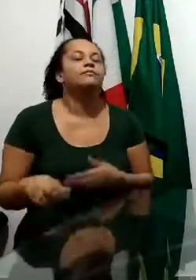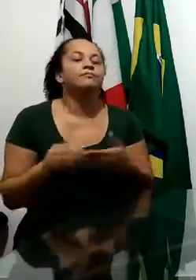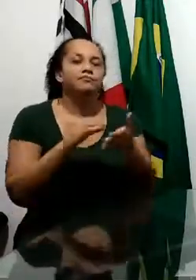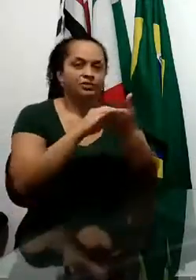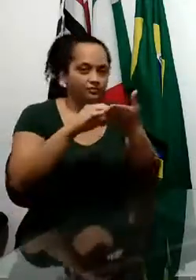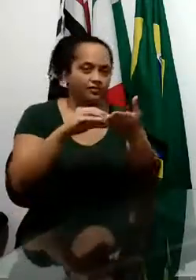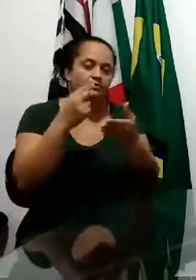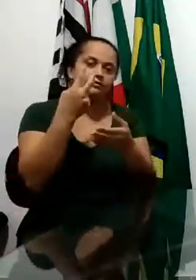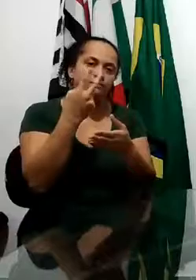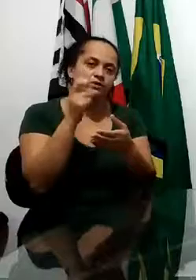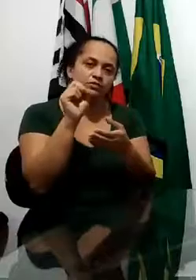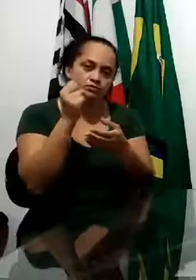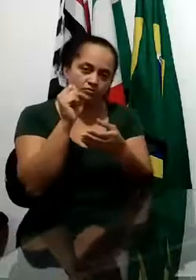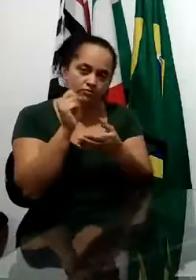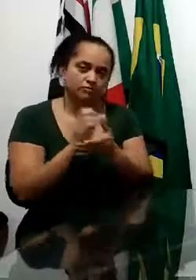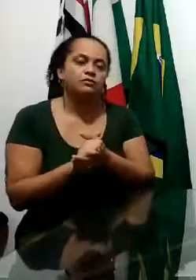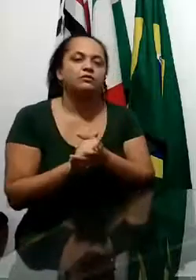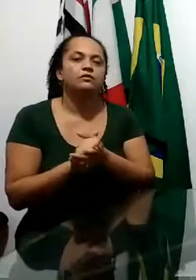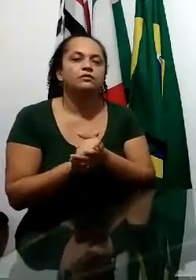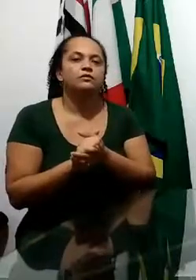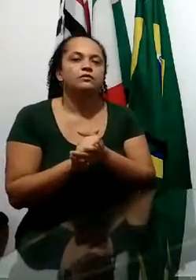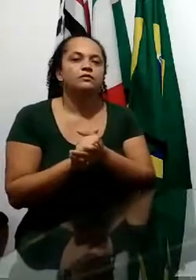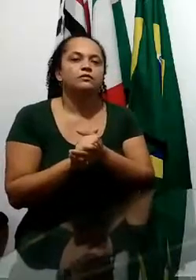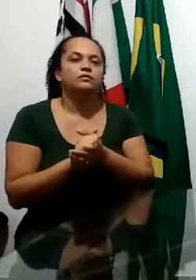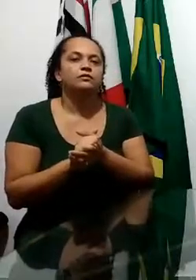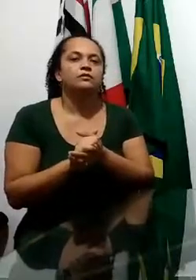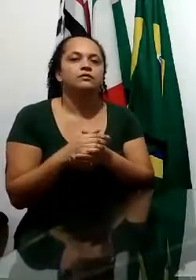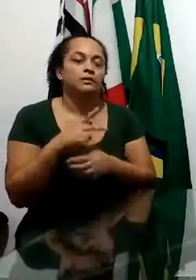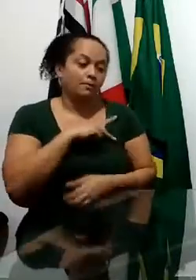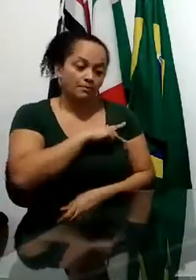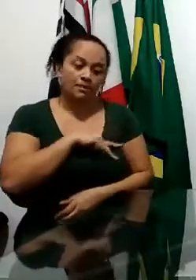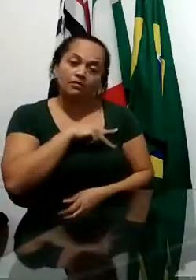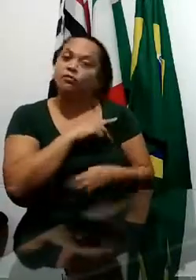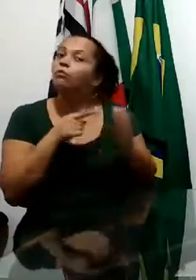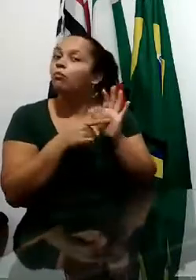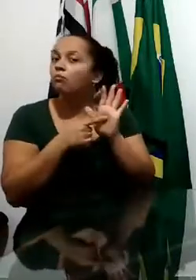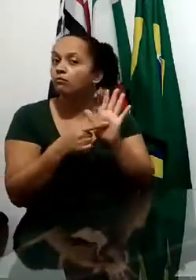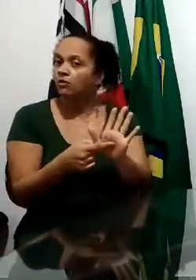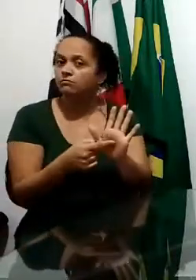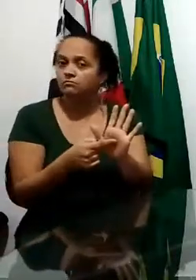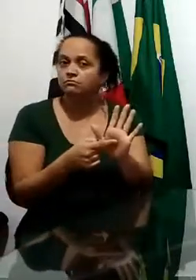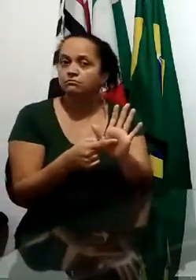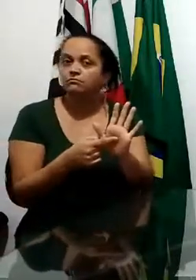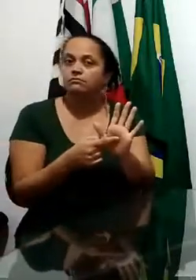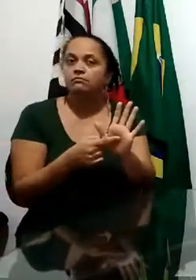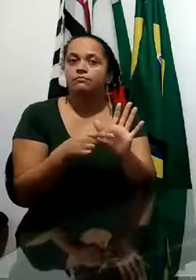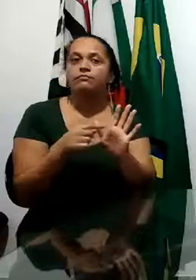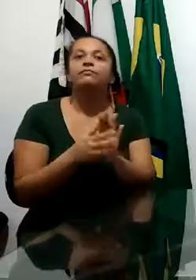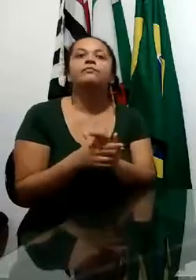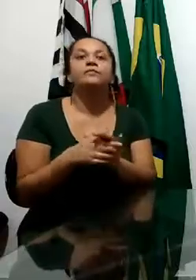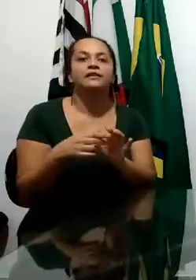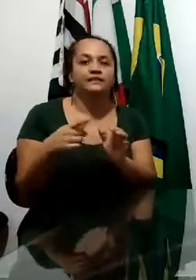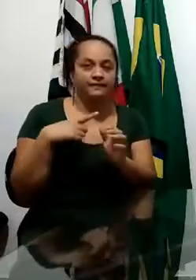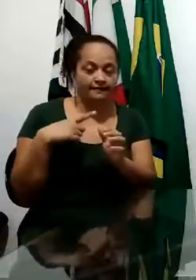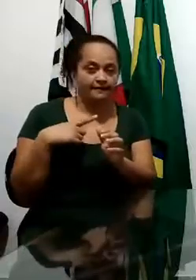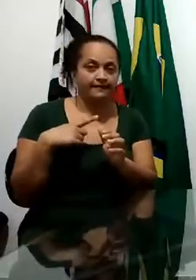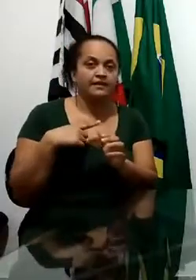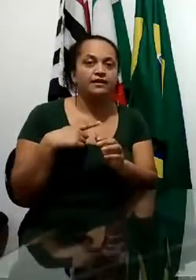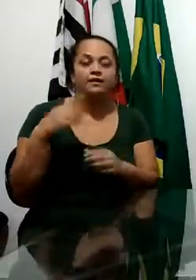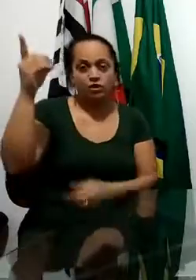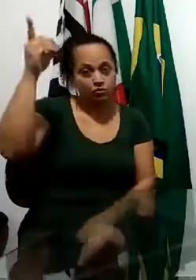do 1 Coríntios 12, Paulo fala dos 8 serviços. Né? Além desses 5 ministérios, os dons de